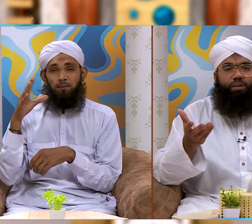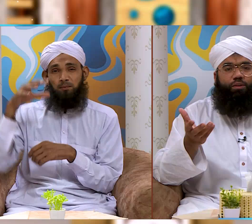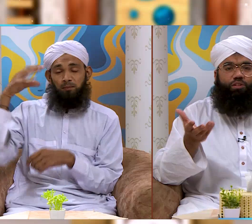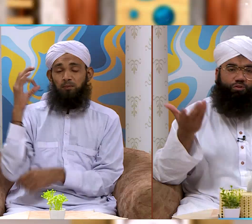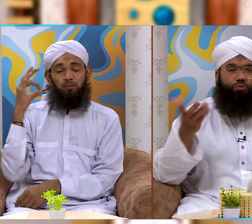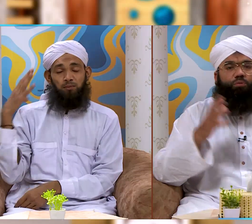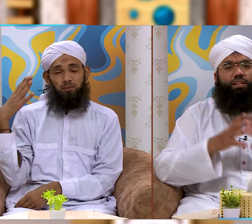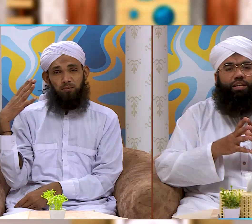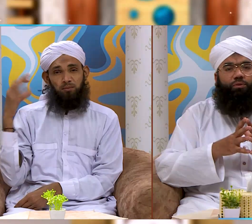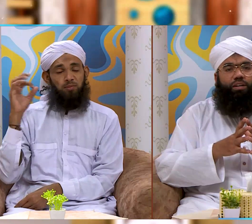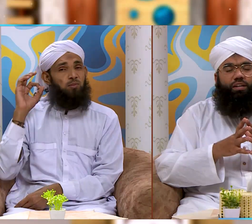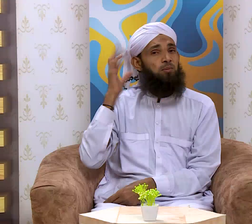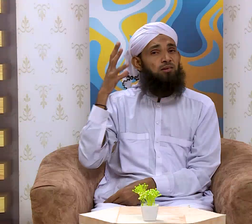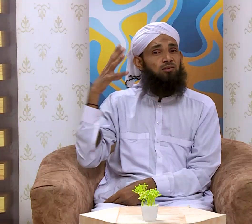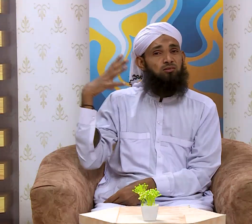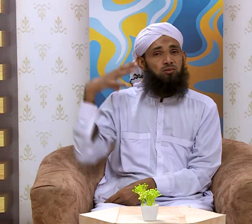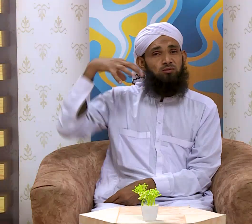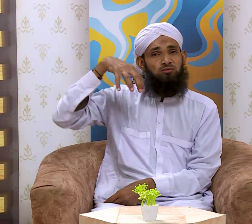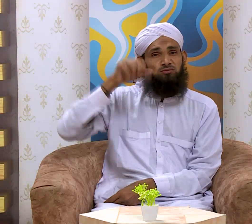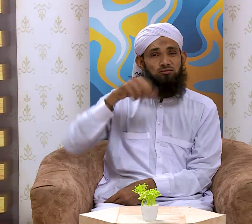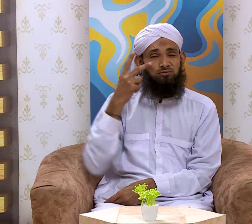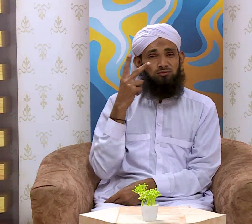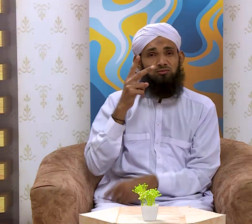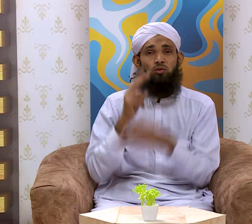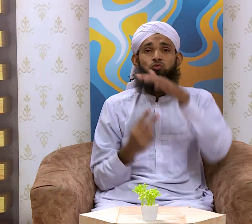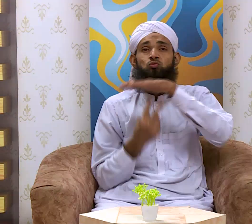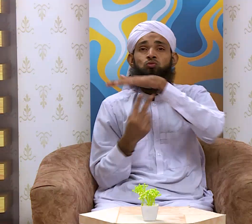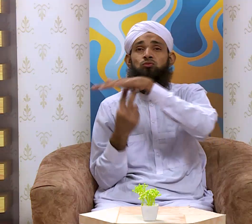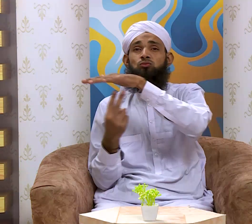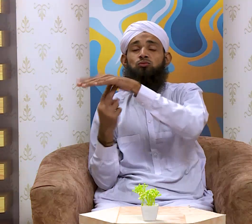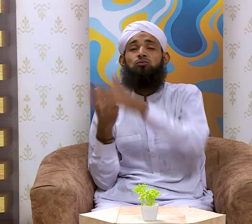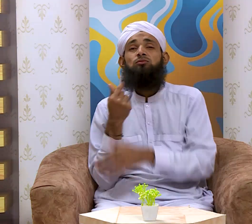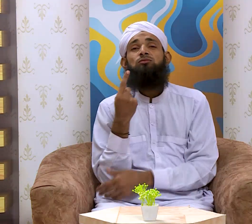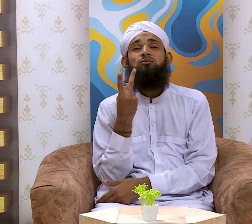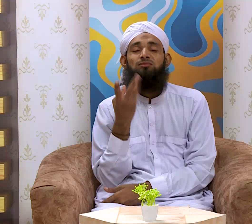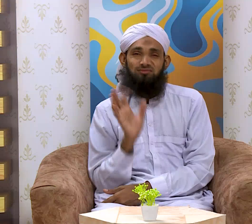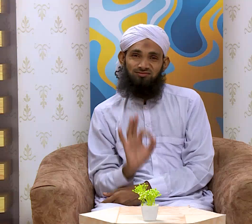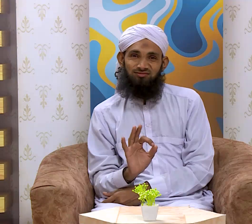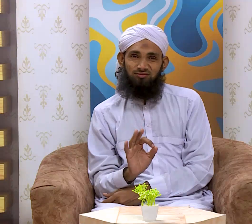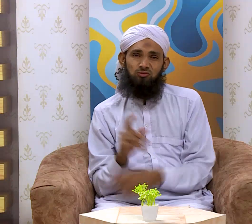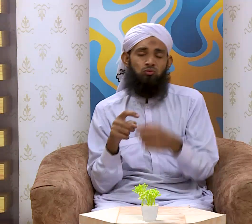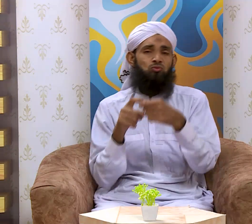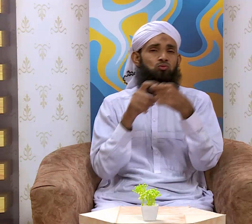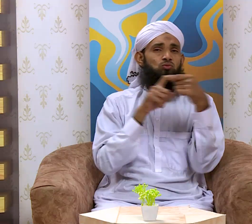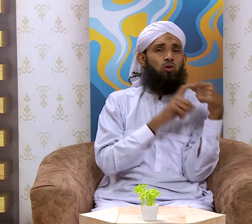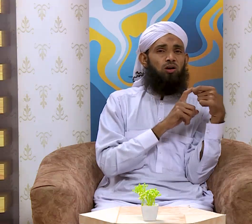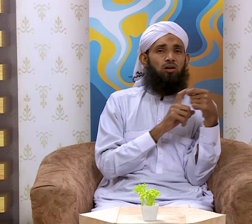اس کے ستون بھی دیکھے ہوں گے۔ تو انہوں نے سوال کر دیا کہ آپ بتائیے بیت المقدس میں ستون کتنے ہیں، سیڑھیاں کتنی